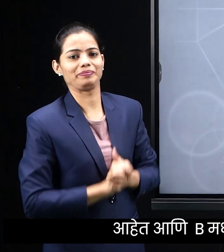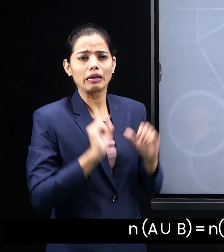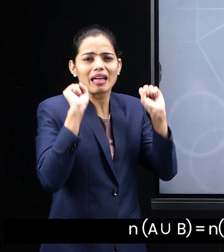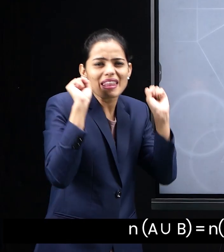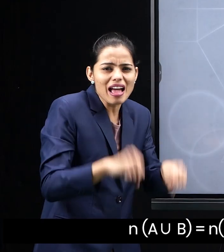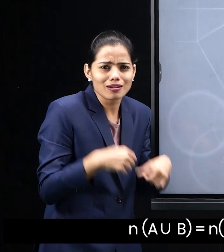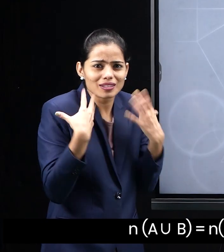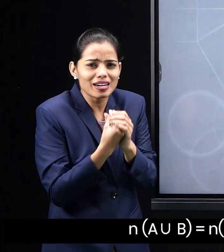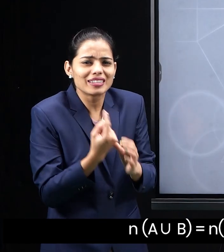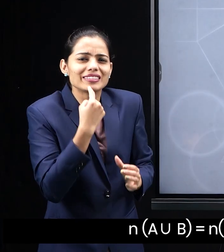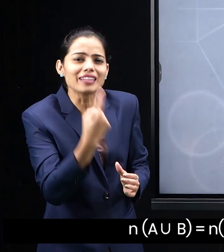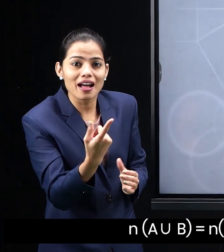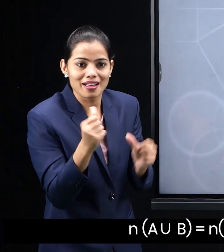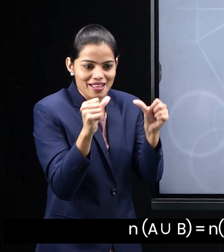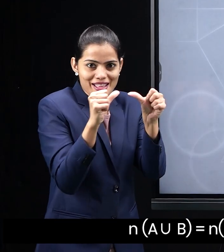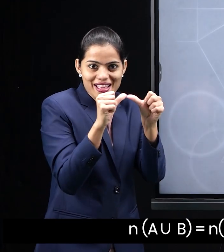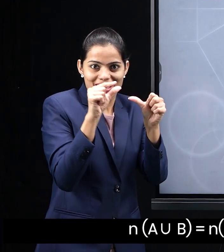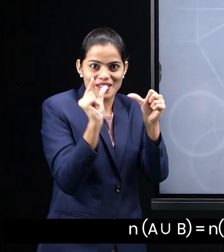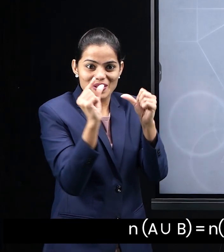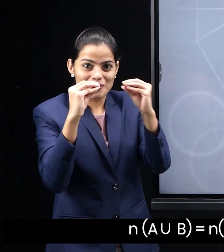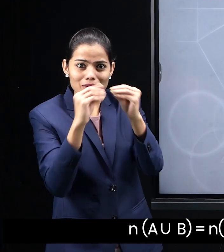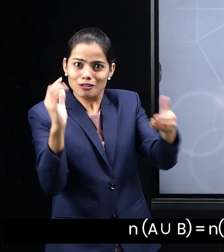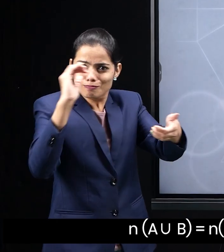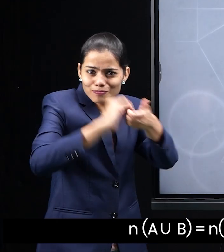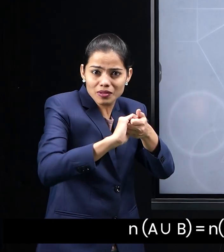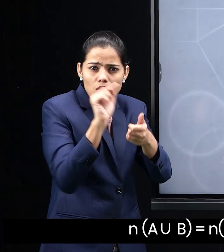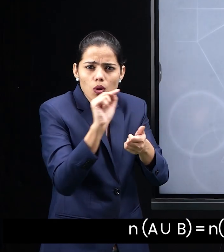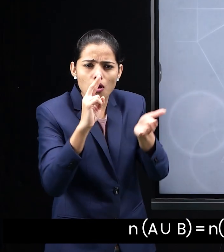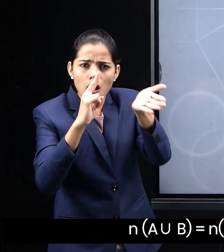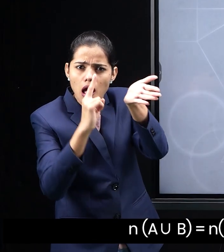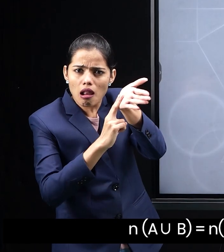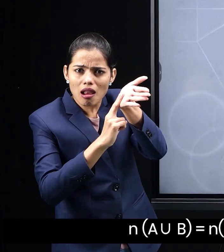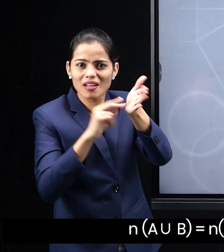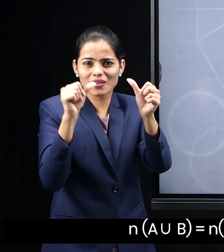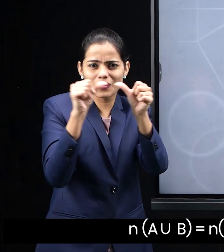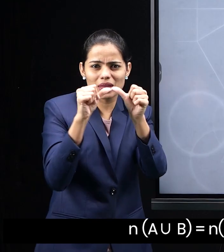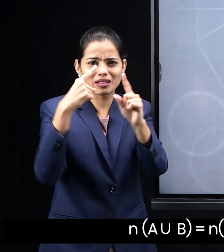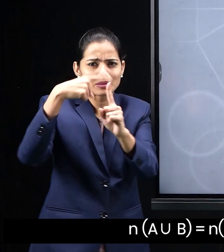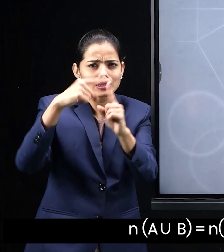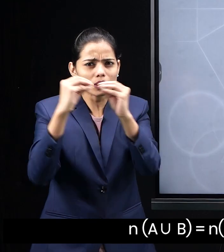N A युनियन B is equals to N A plus N B असे आपण म्हणू शकतो का?